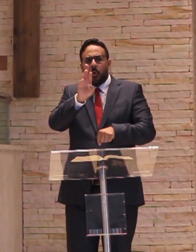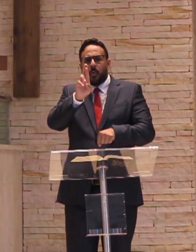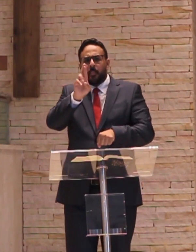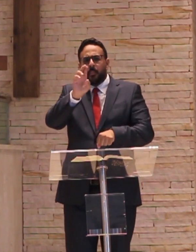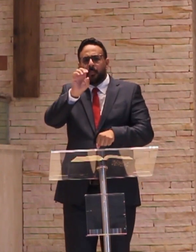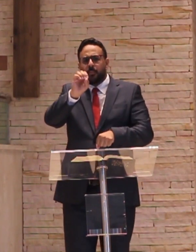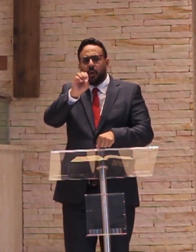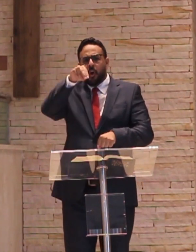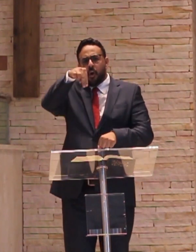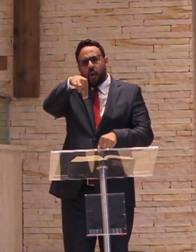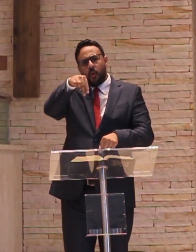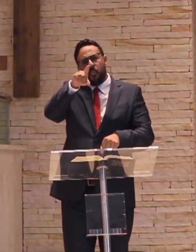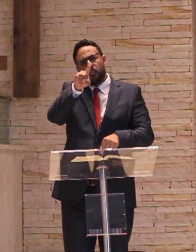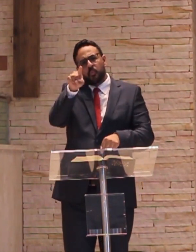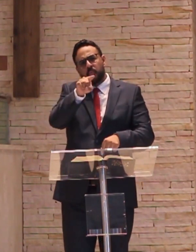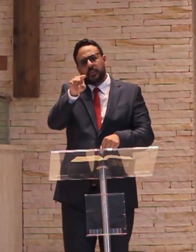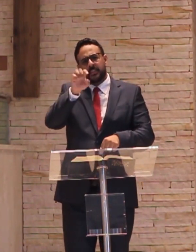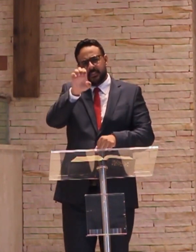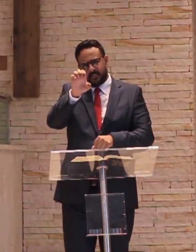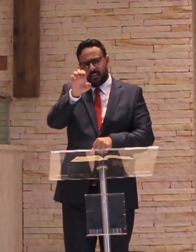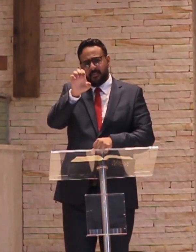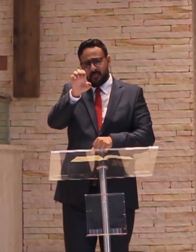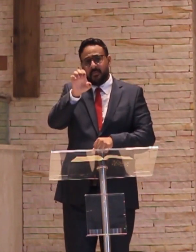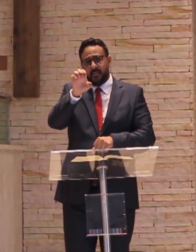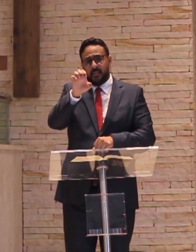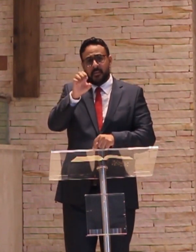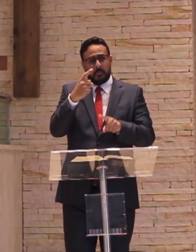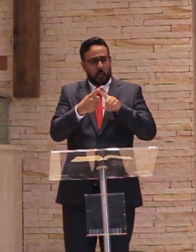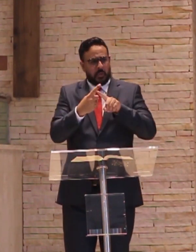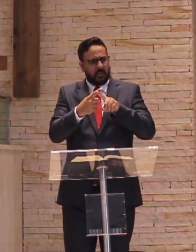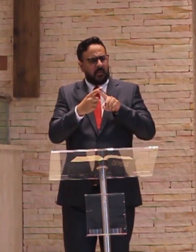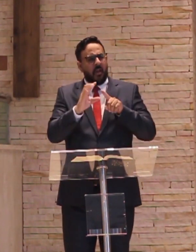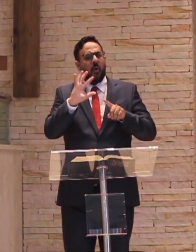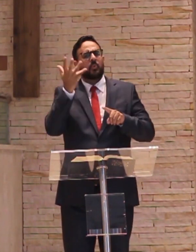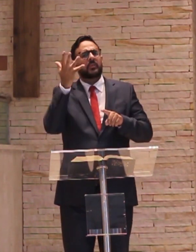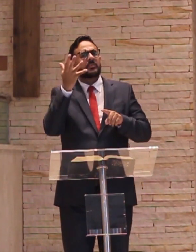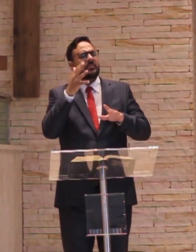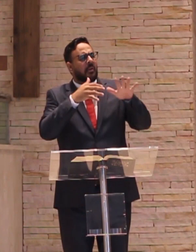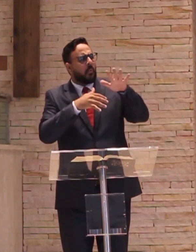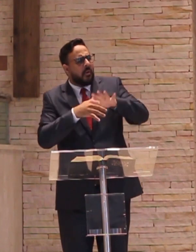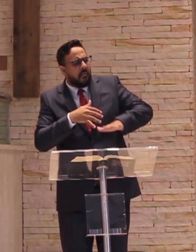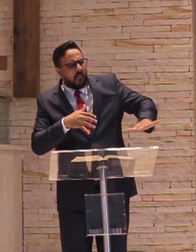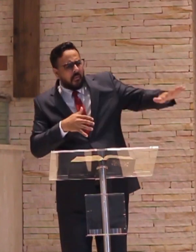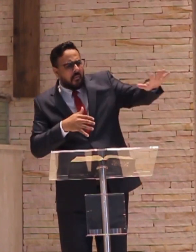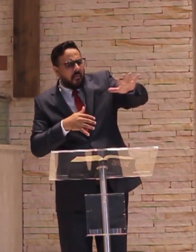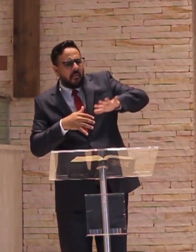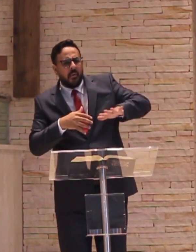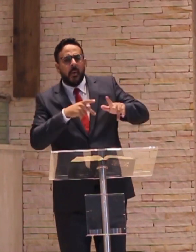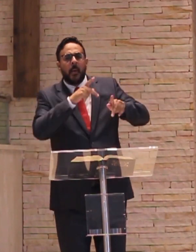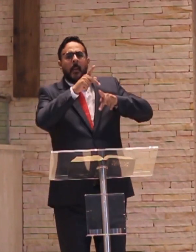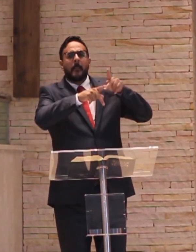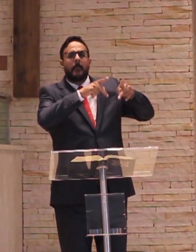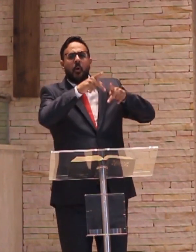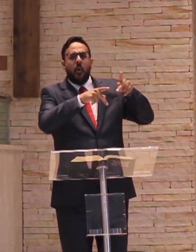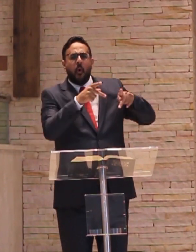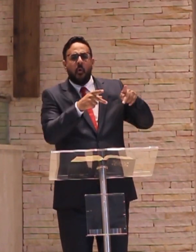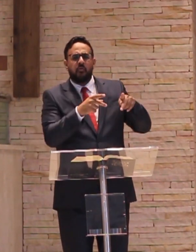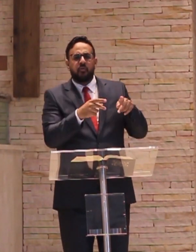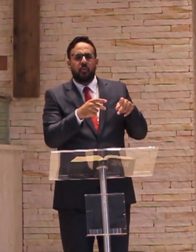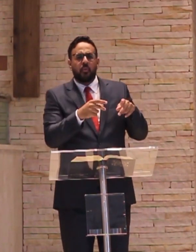vocês sabem que Moisés fez uma serpente de bronze enquanto estava com o povo no deserto, porque enquanto o